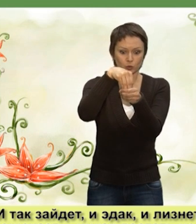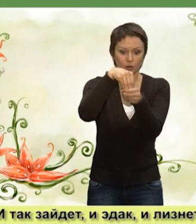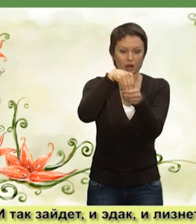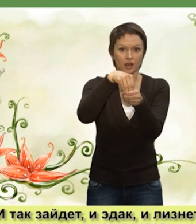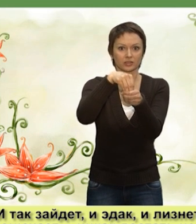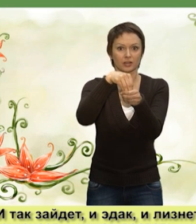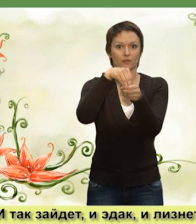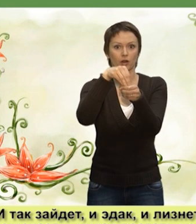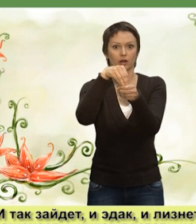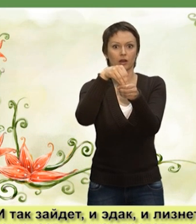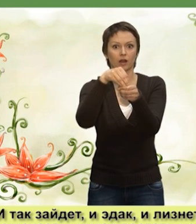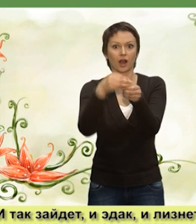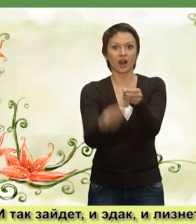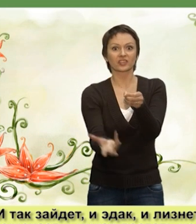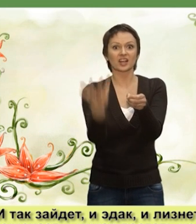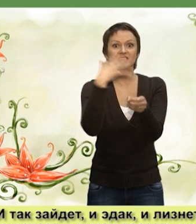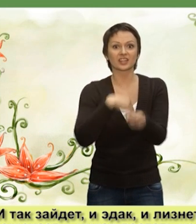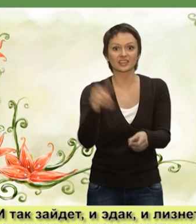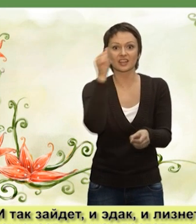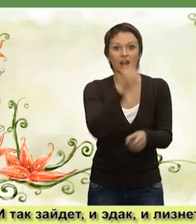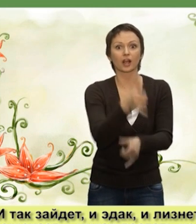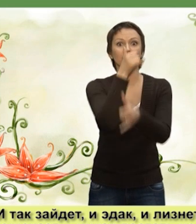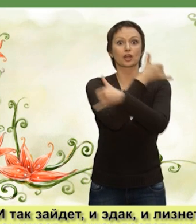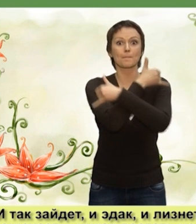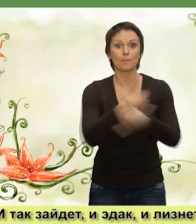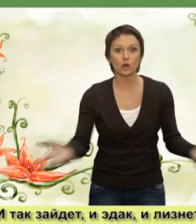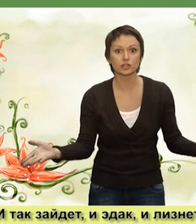Ну, никак достать не может.